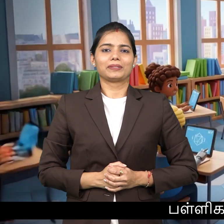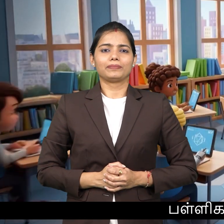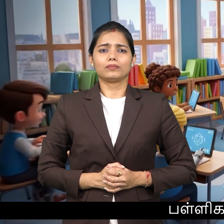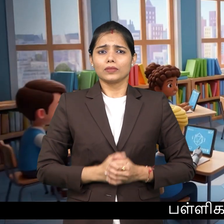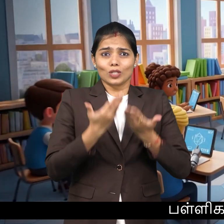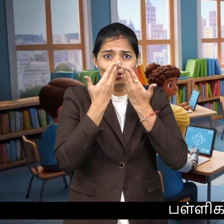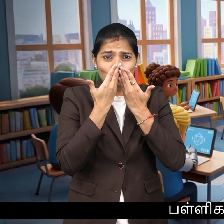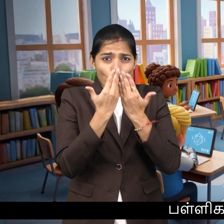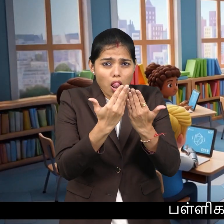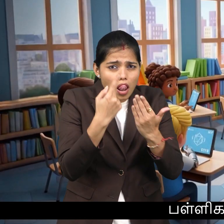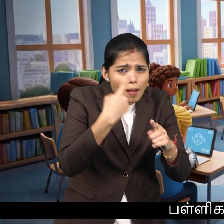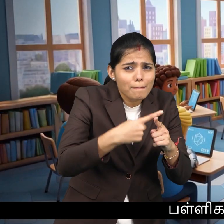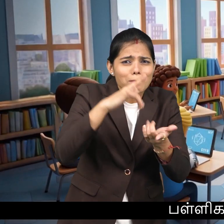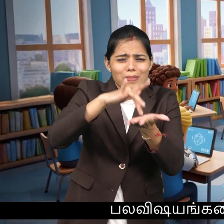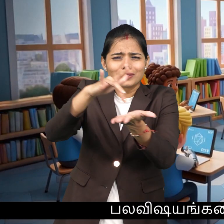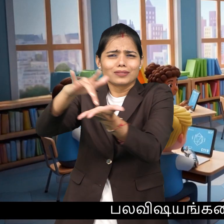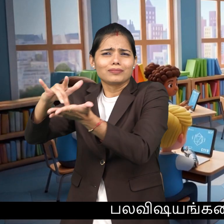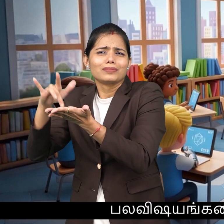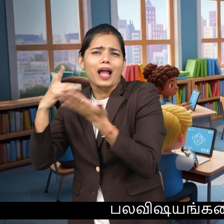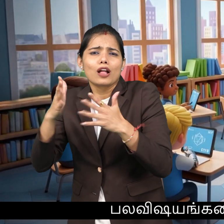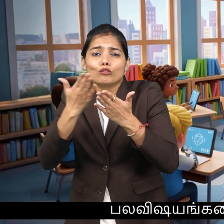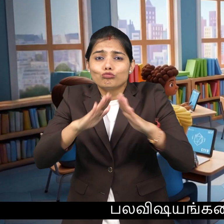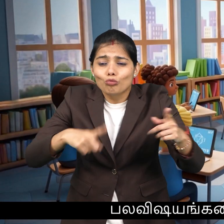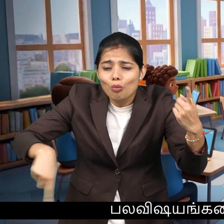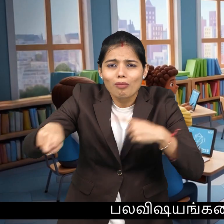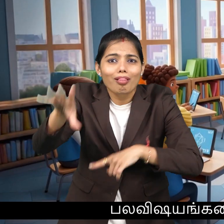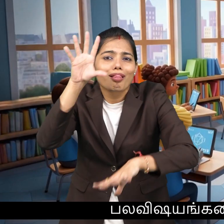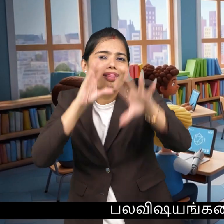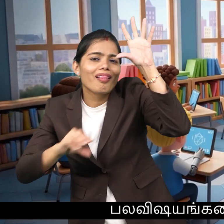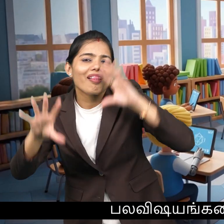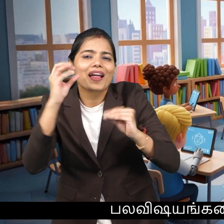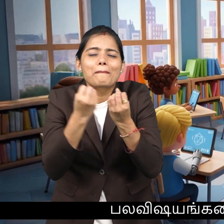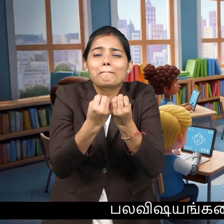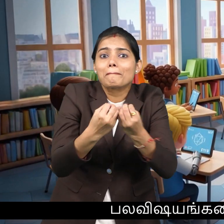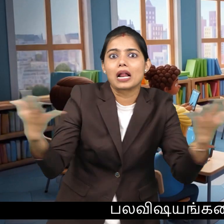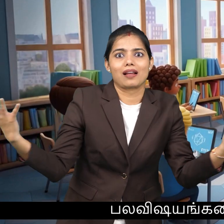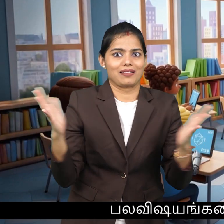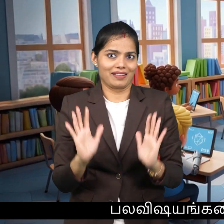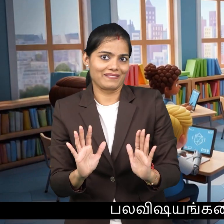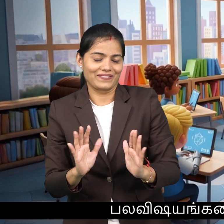பள்ளிகள் என்பது குழந்தைகள் பல விஷயங்களை கற்றுக்கொள்ளும் இடங்கள்.